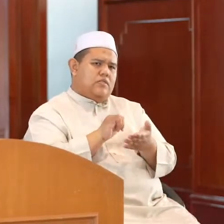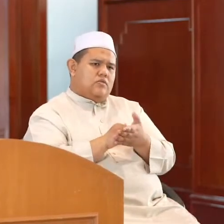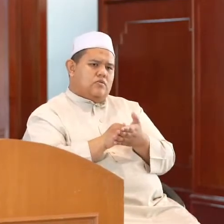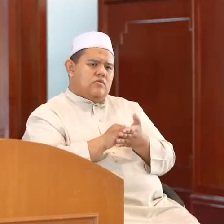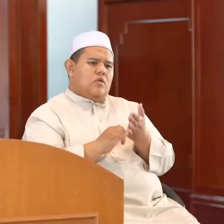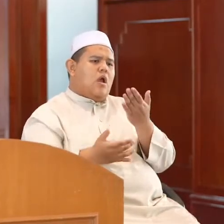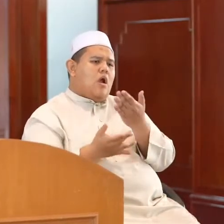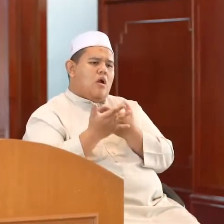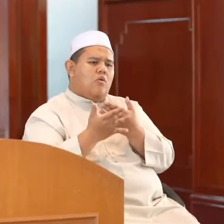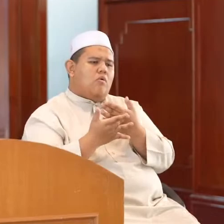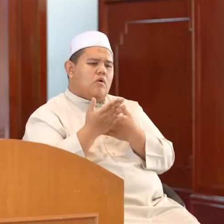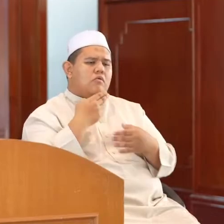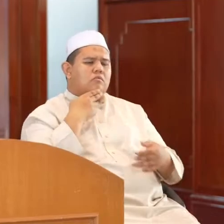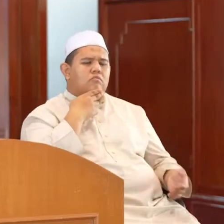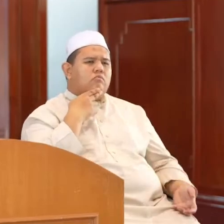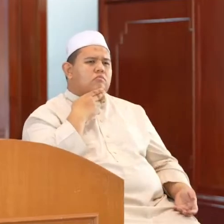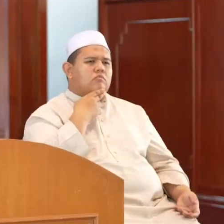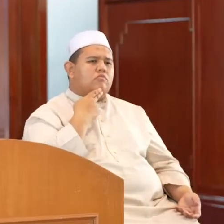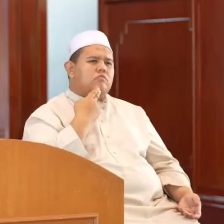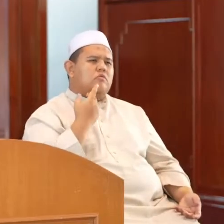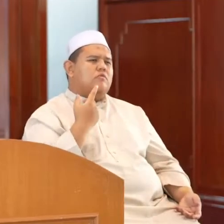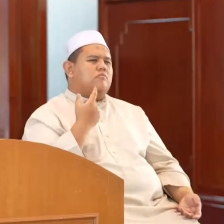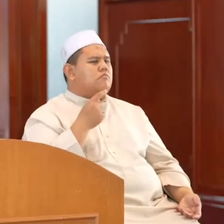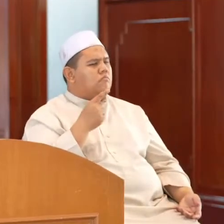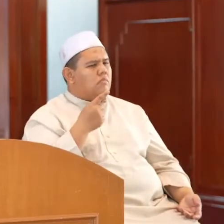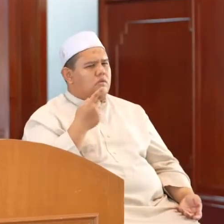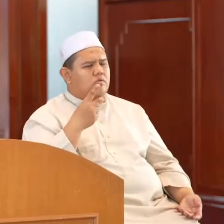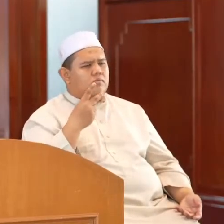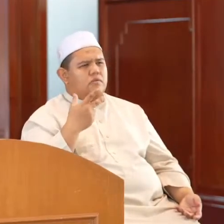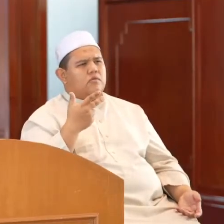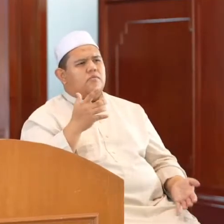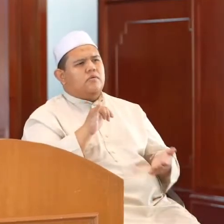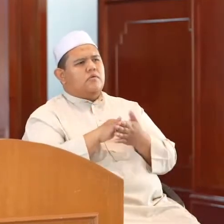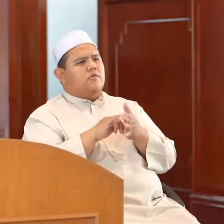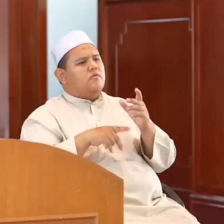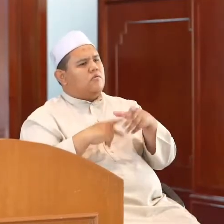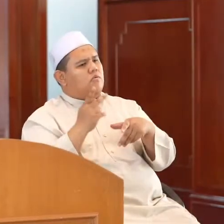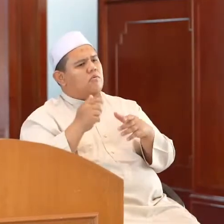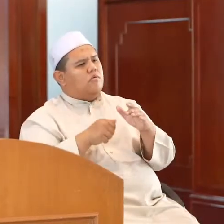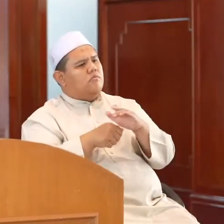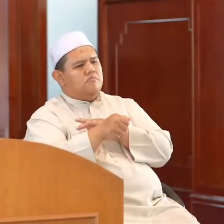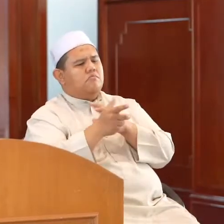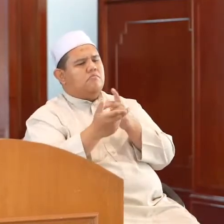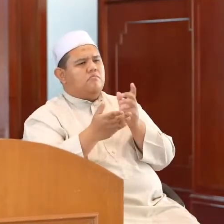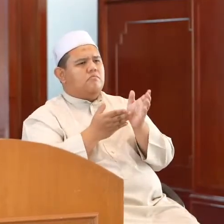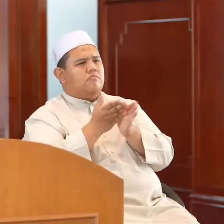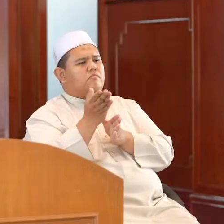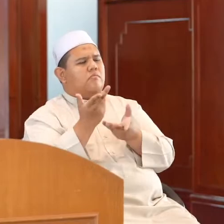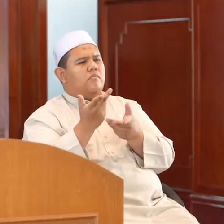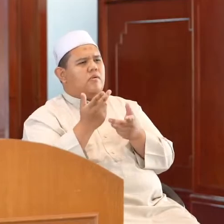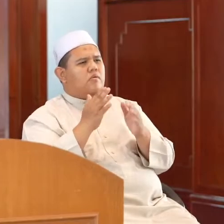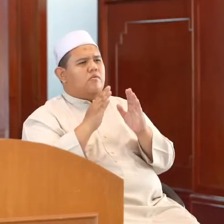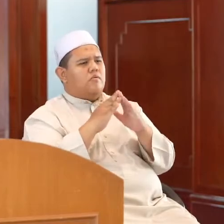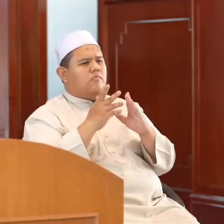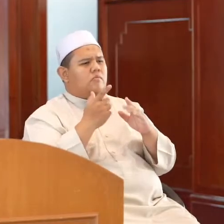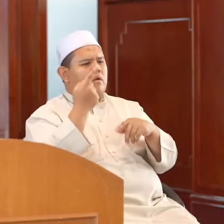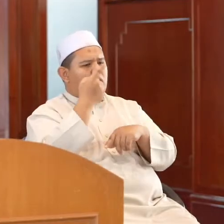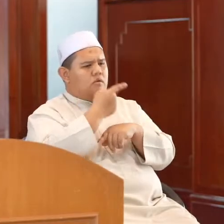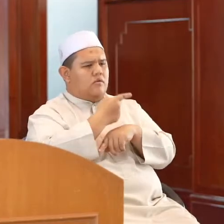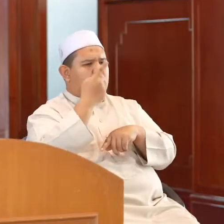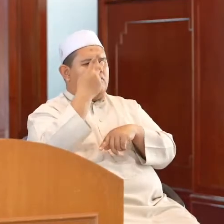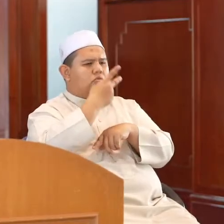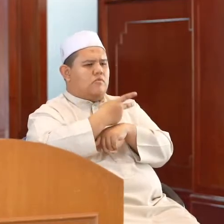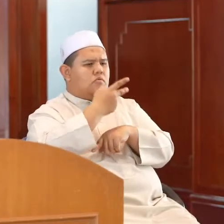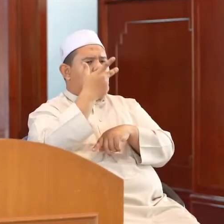Awal belasan tahun, bukan hujung belasan tahun, awal belasan tahun, keluar rumah. Keluar hari pertama tak balik, hari kedua tak